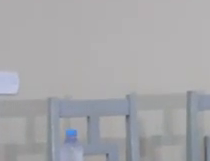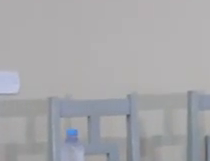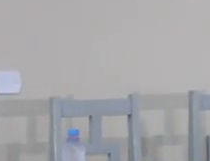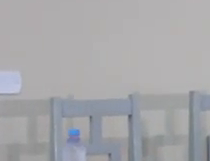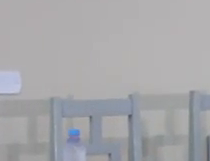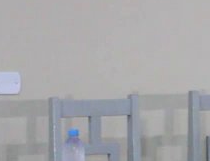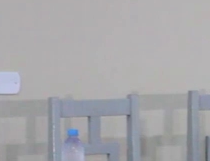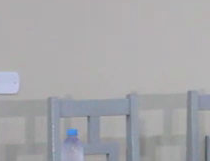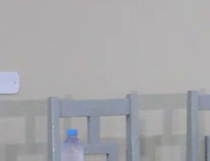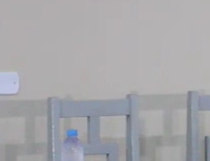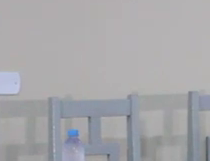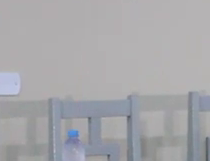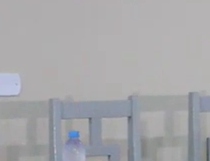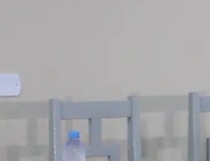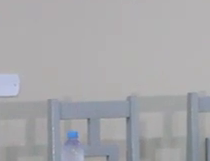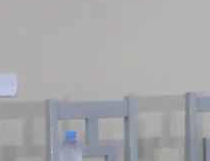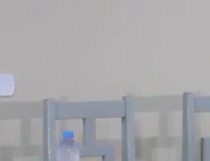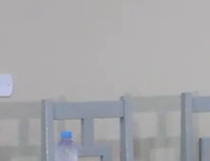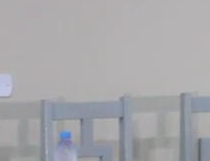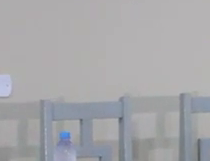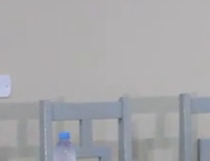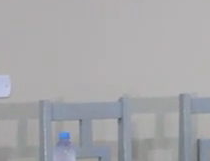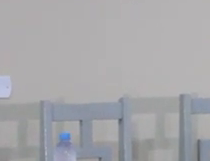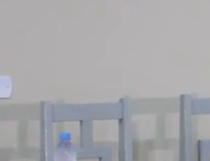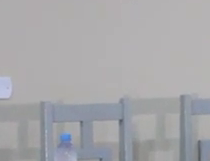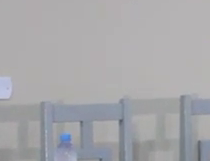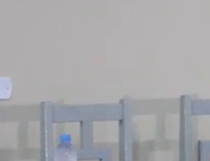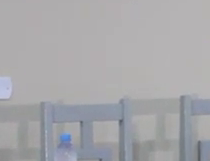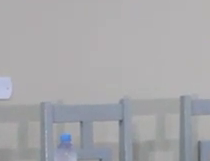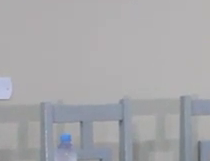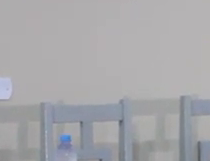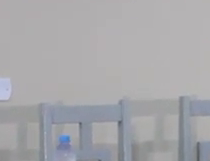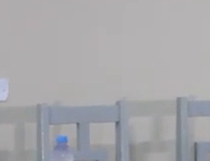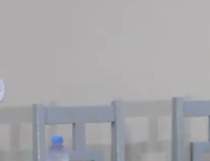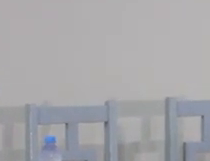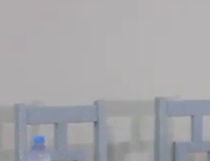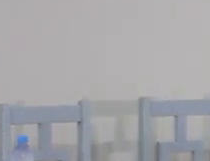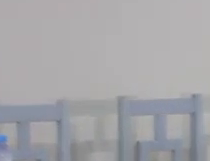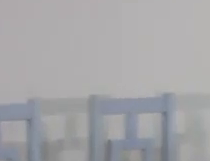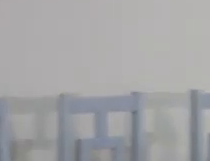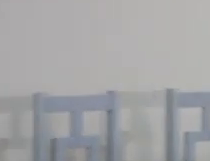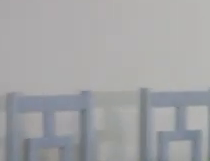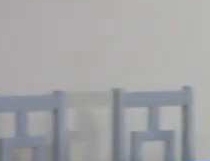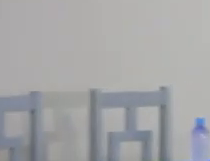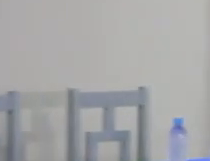incluo pelo amor que eu tenho por essa terra, e tem um termo